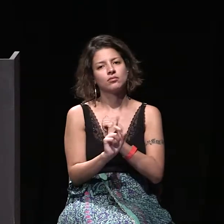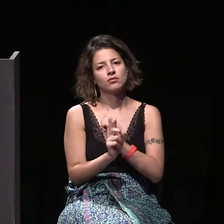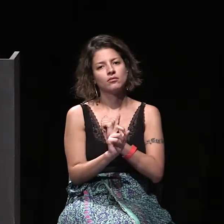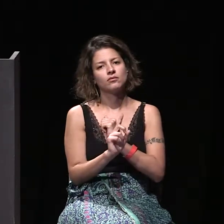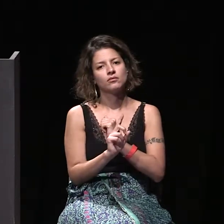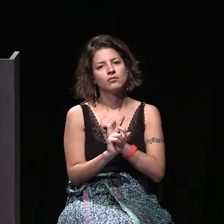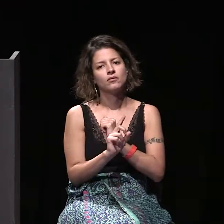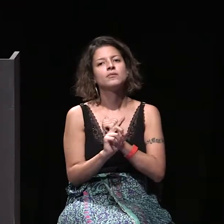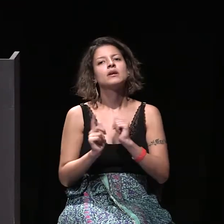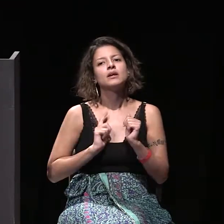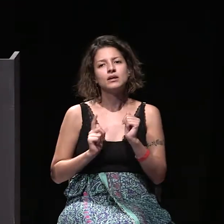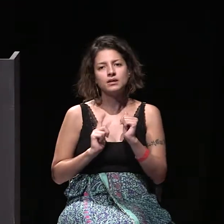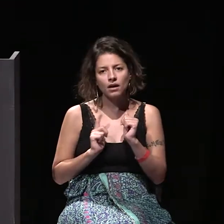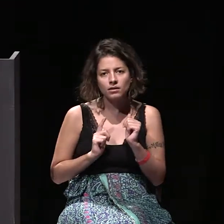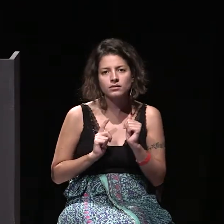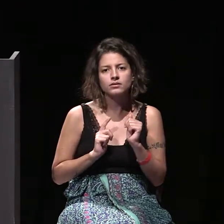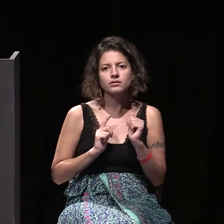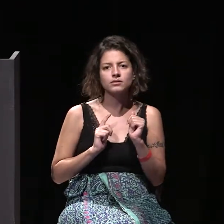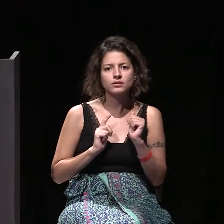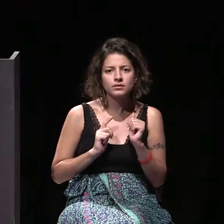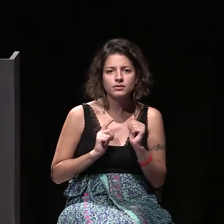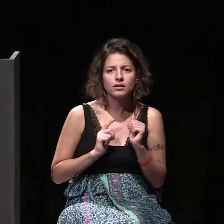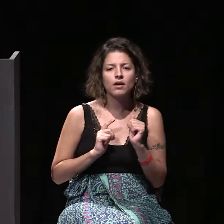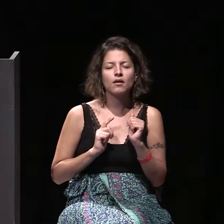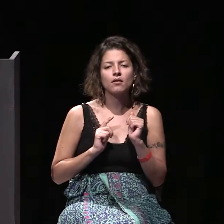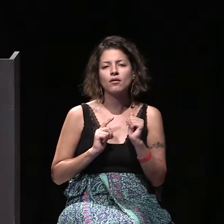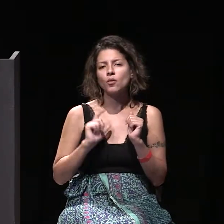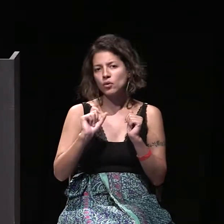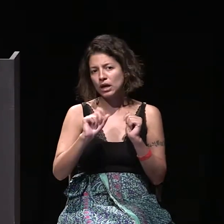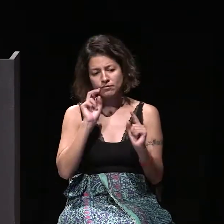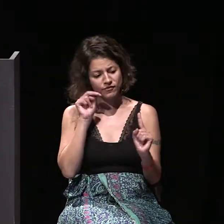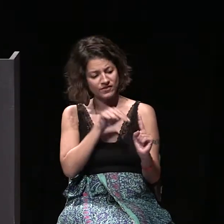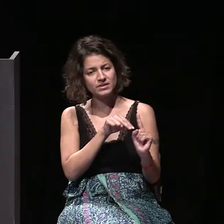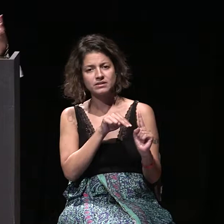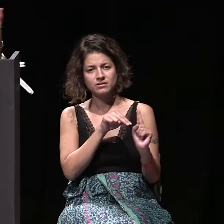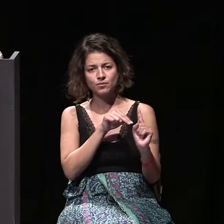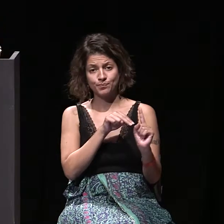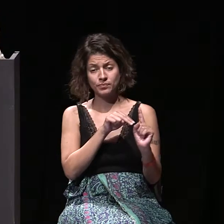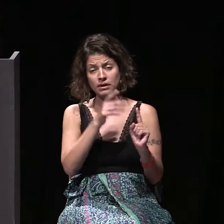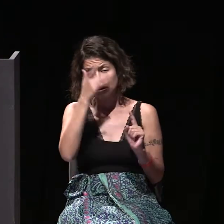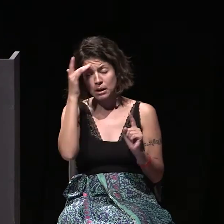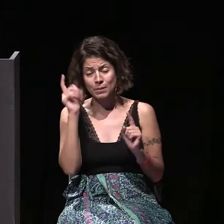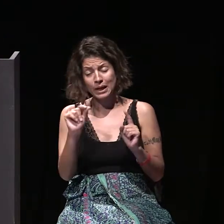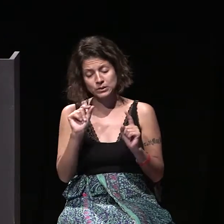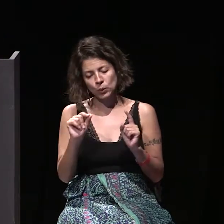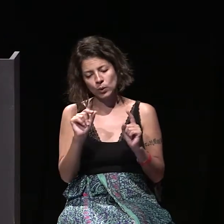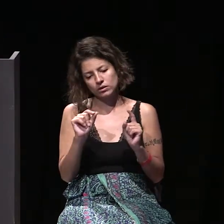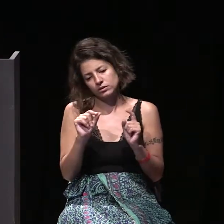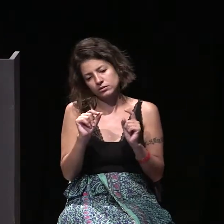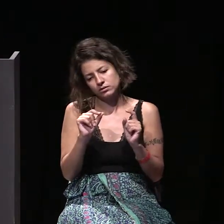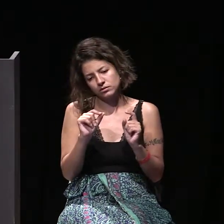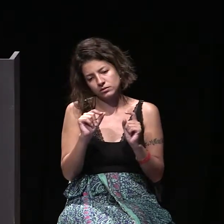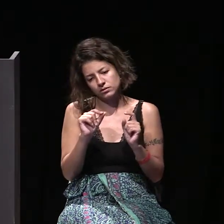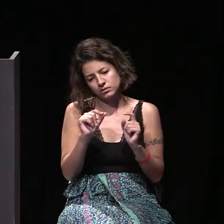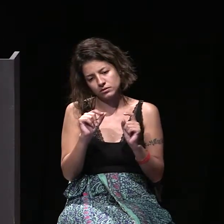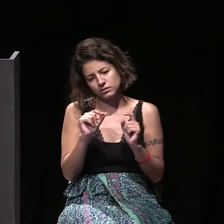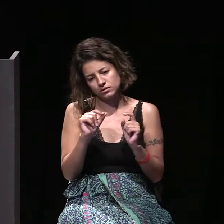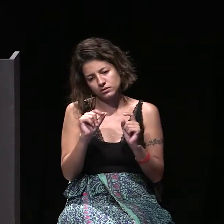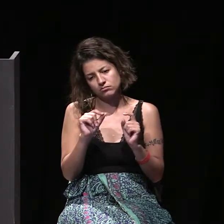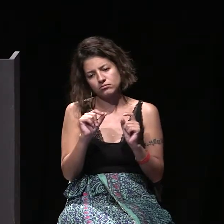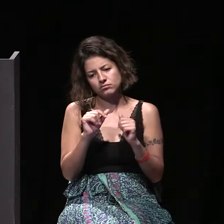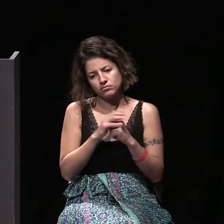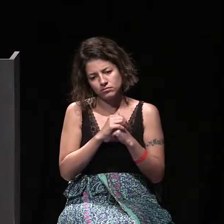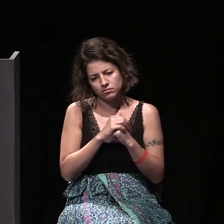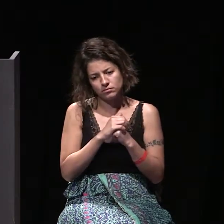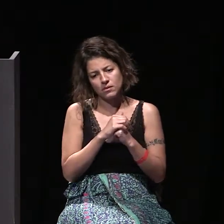ainda tem essas visões. E essas visões que tem das pessoas, que vai sendo determinado ao longo da vida,